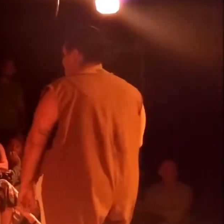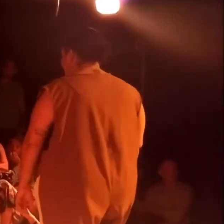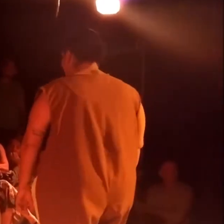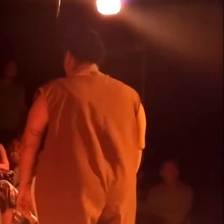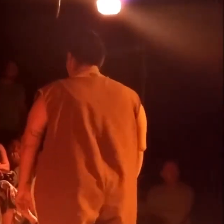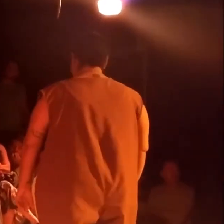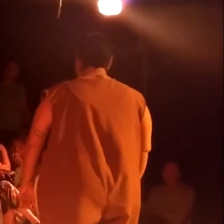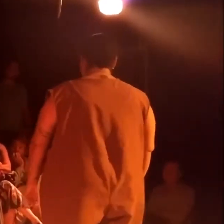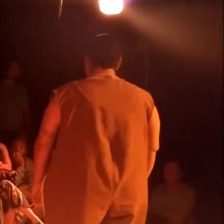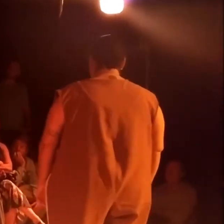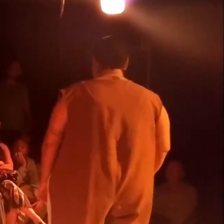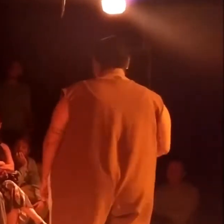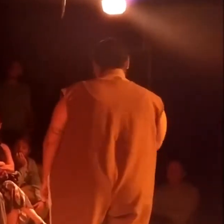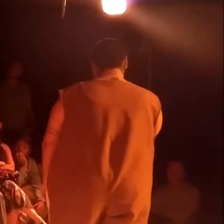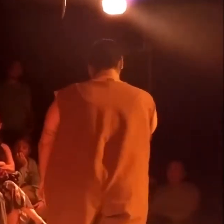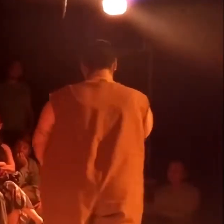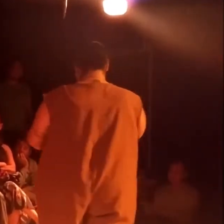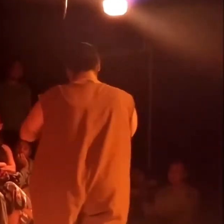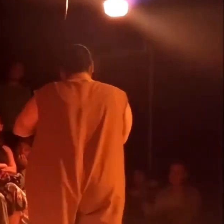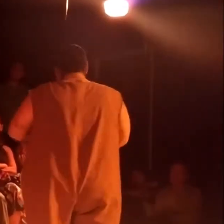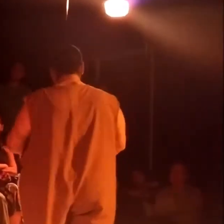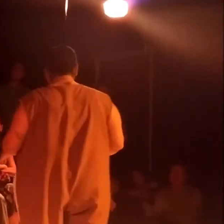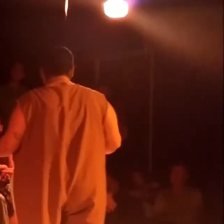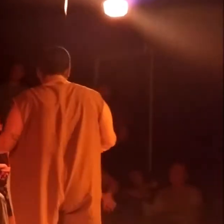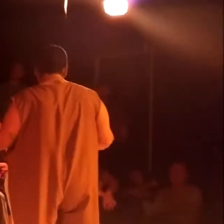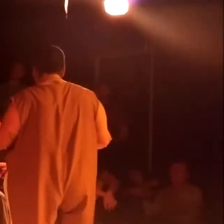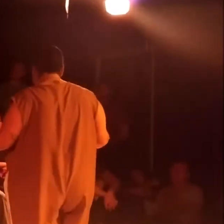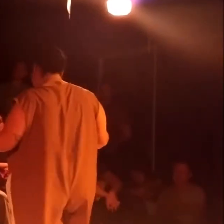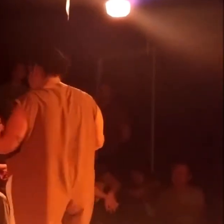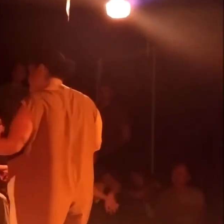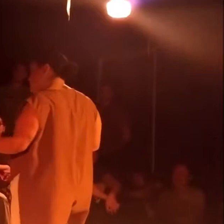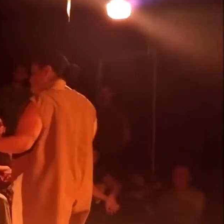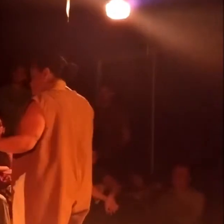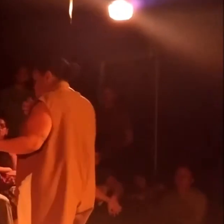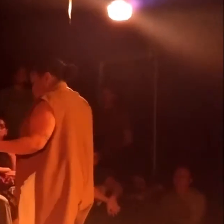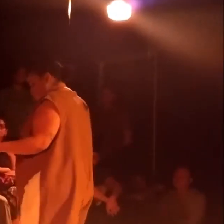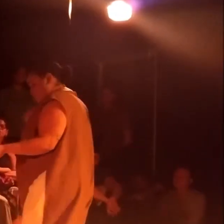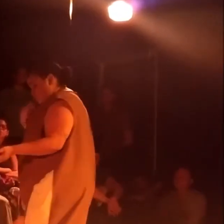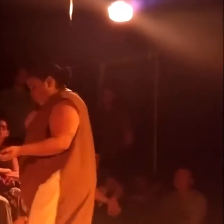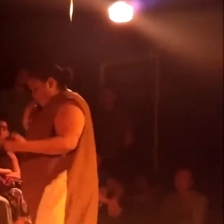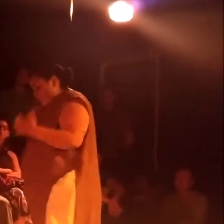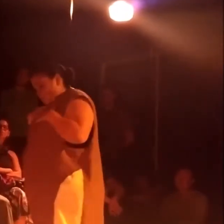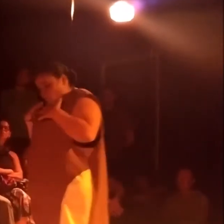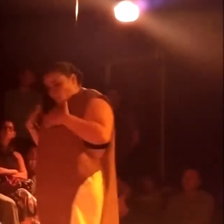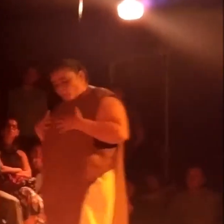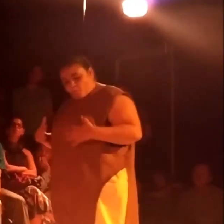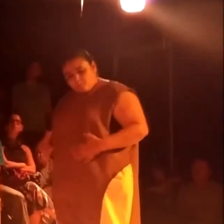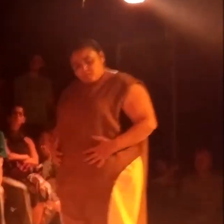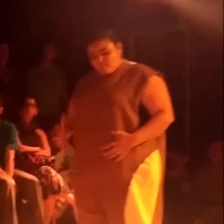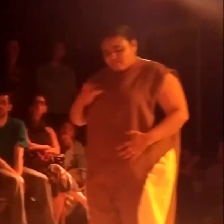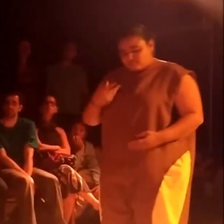Meu temperamento é esse. Meus impulsos físicos perturbam meus sentimentos.